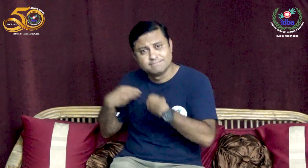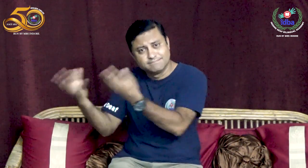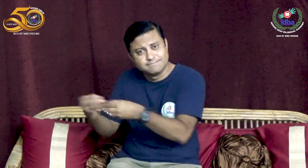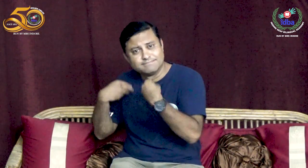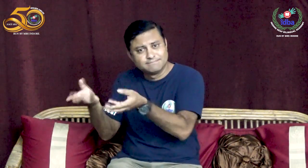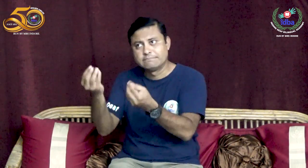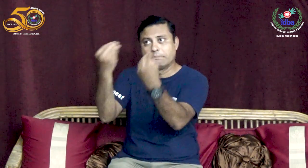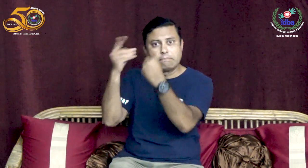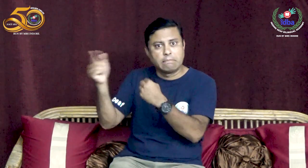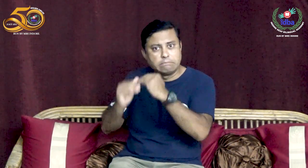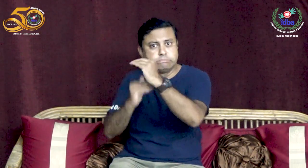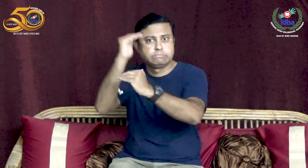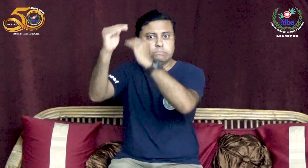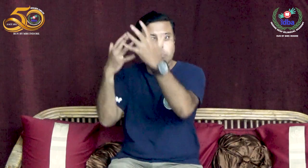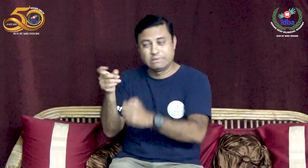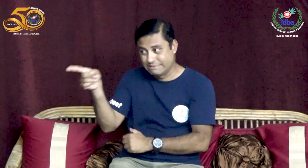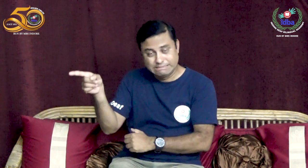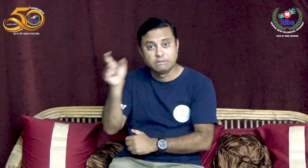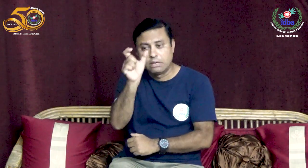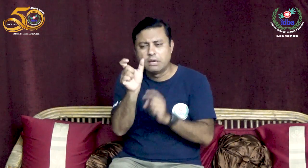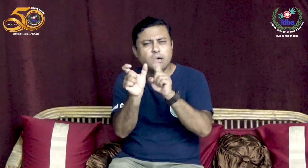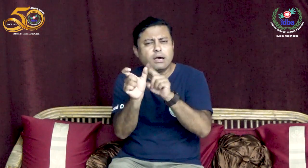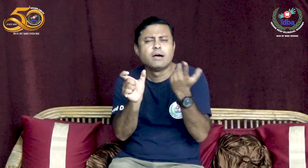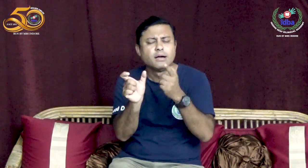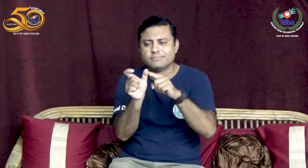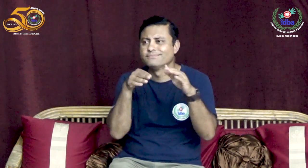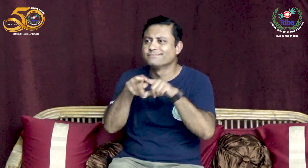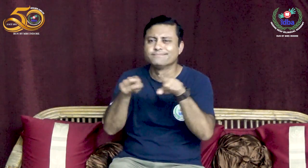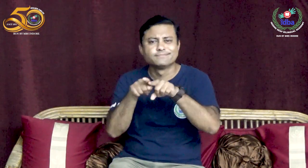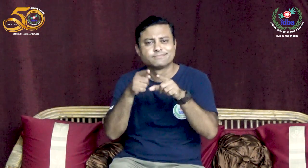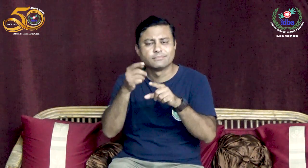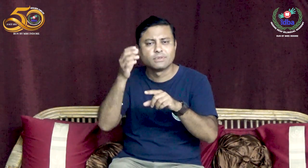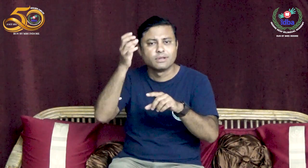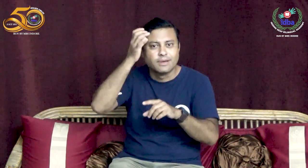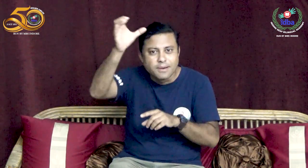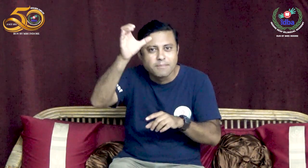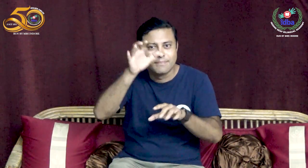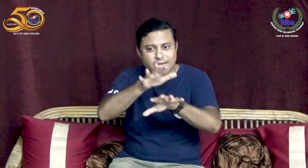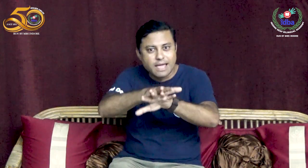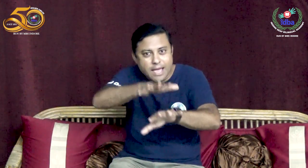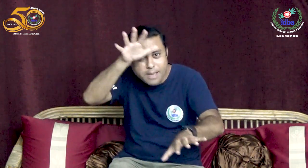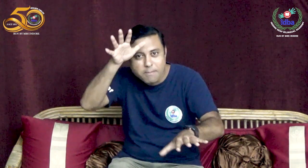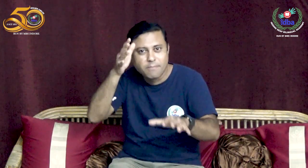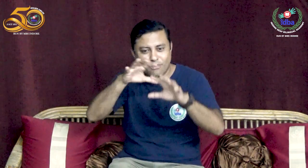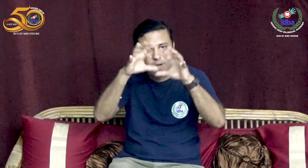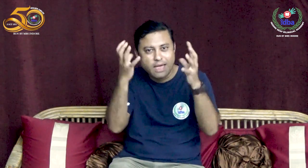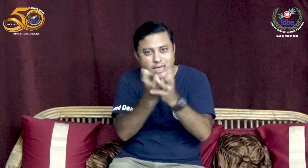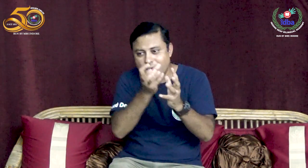थी, कुछ भी डाउट हो तो क्लियर, और उनको भी और कॉन्फिडेंट आने लगा। जैसे कुछ भी वर्ड हो, कैसे भी, फॉर एग्जाम्पल कंसेप्ट या एब्स्ट्रैक्ट